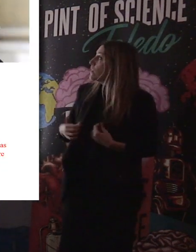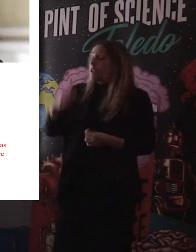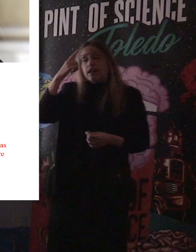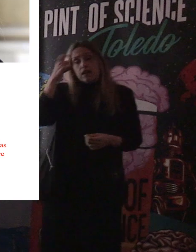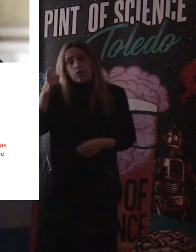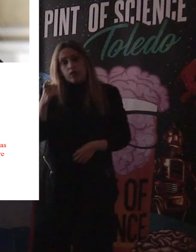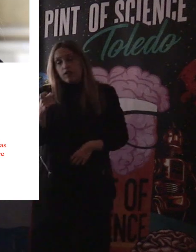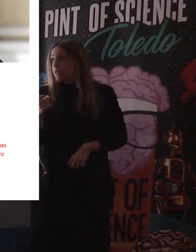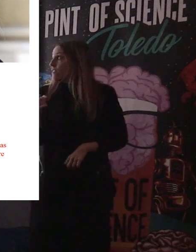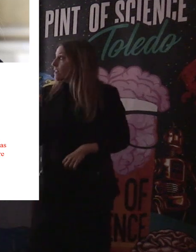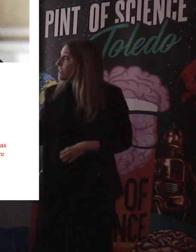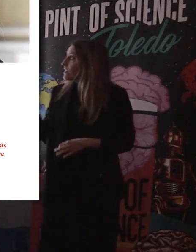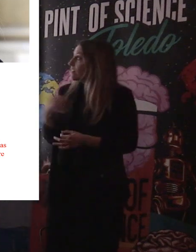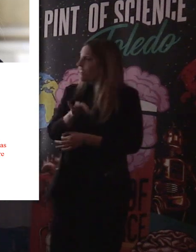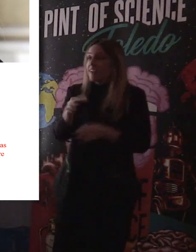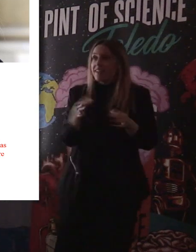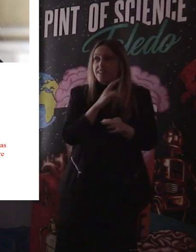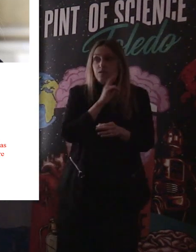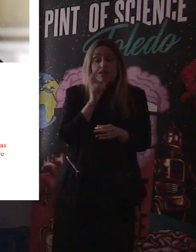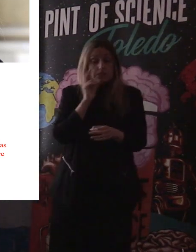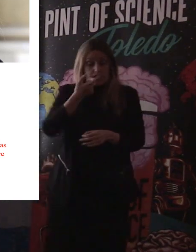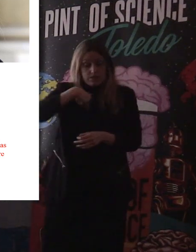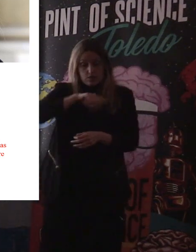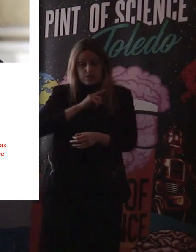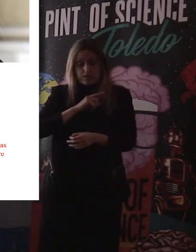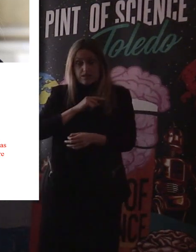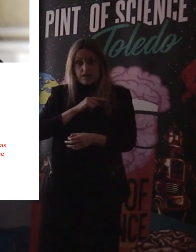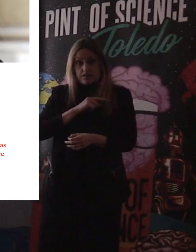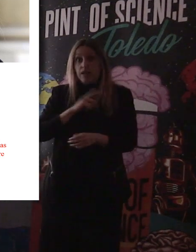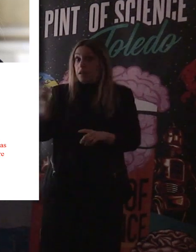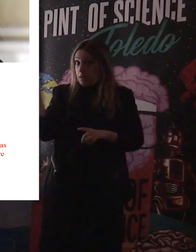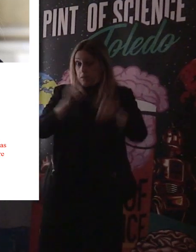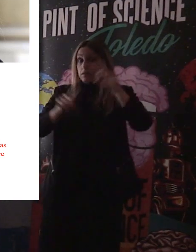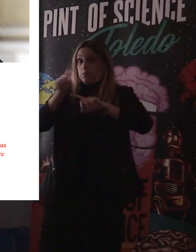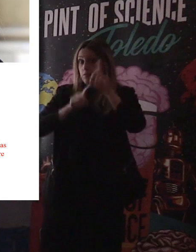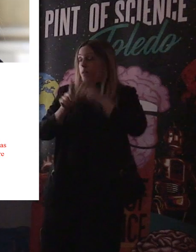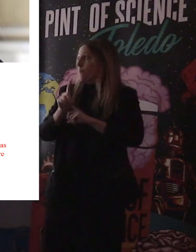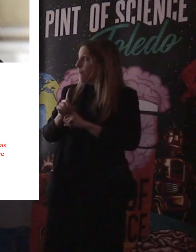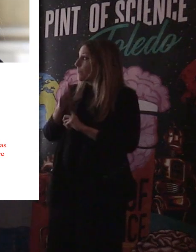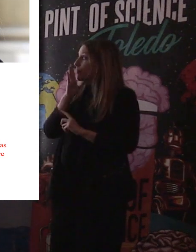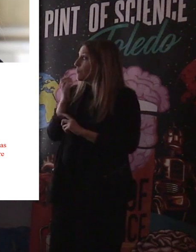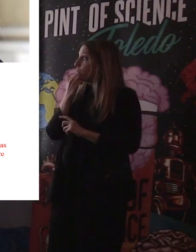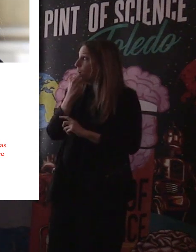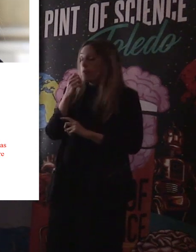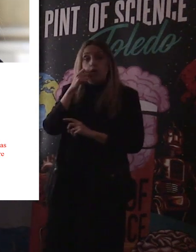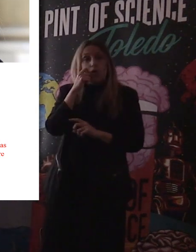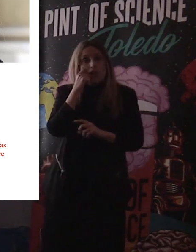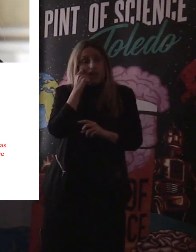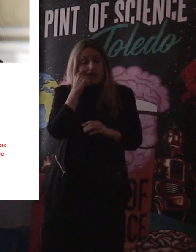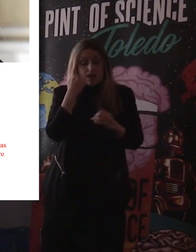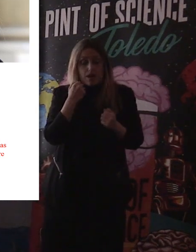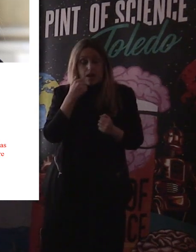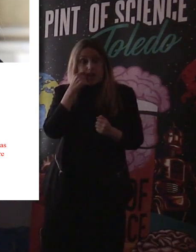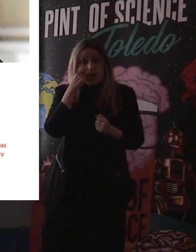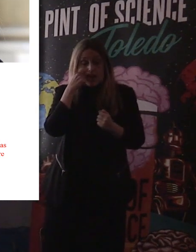recordad que las células madre nuestras, estos son el problema. Aquí, por ejemplo, en la piel,